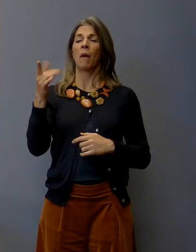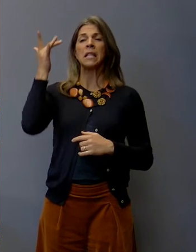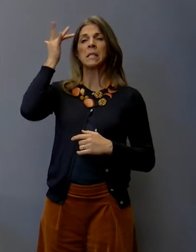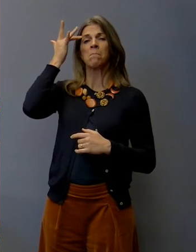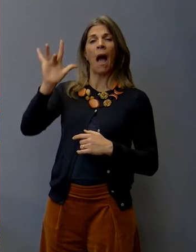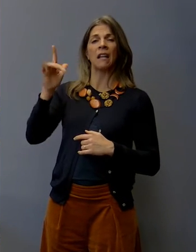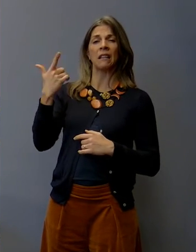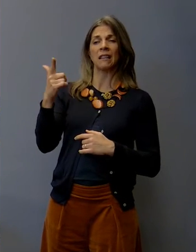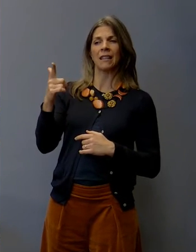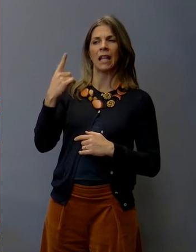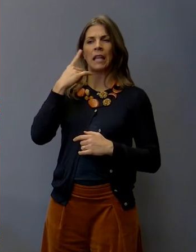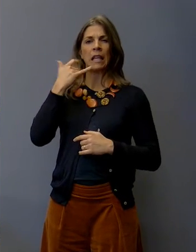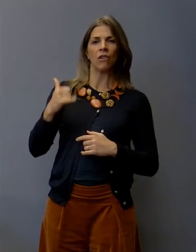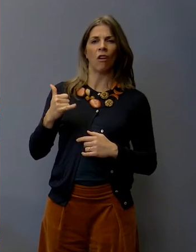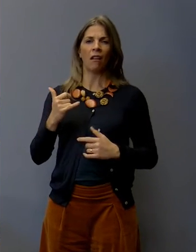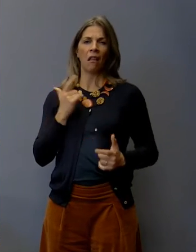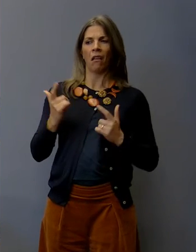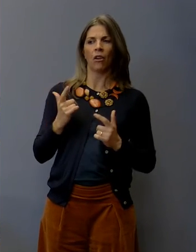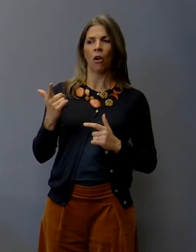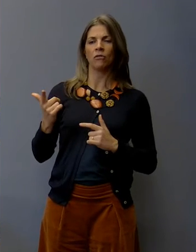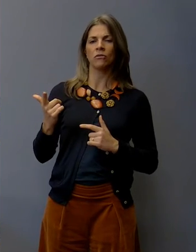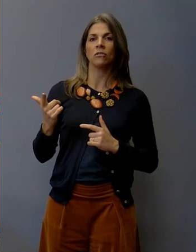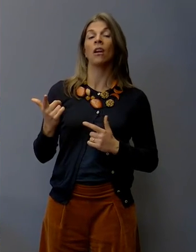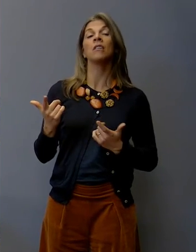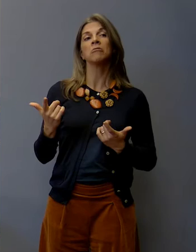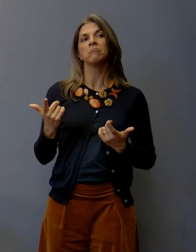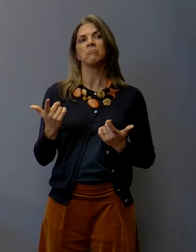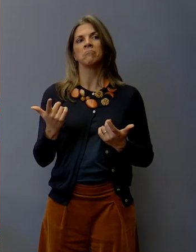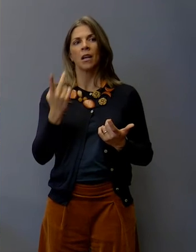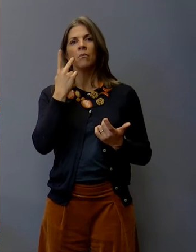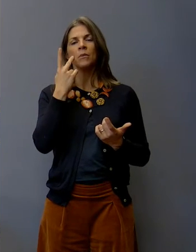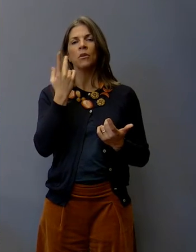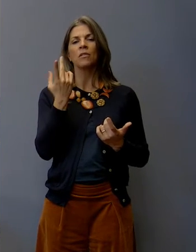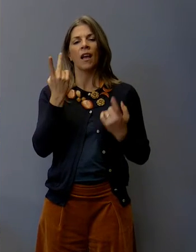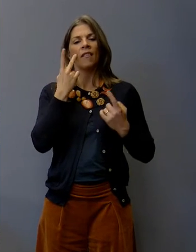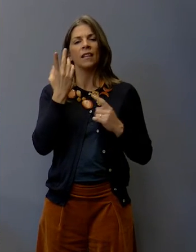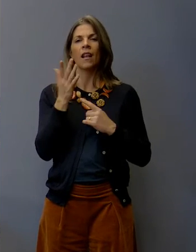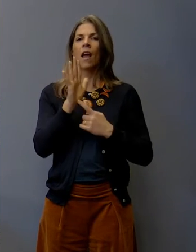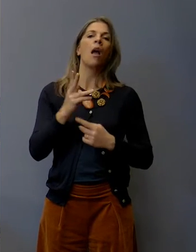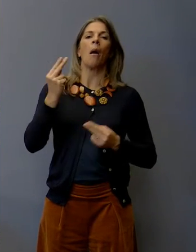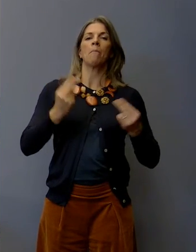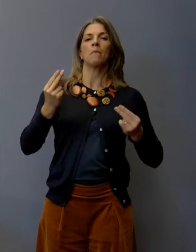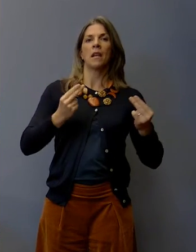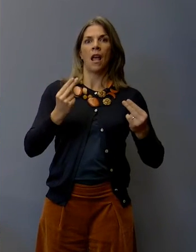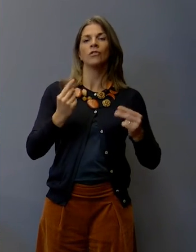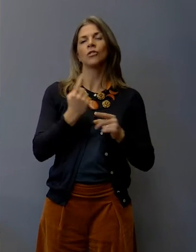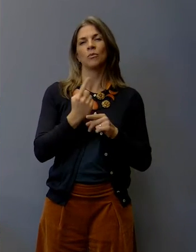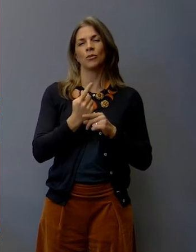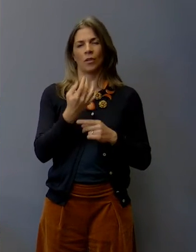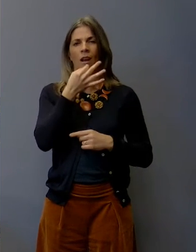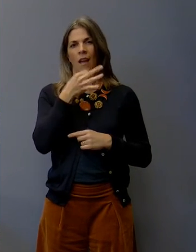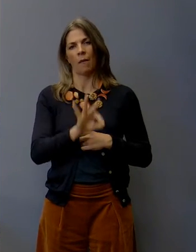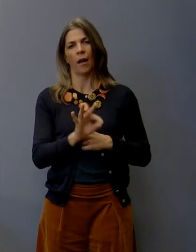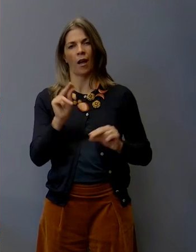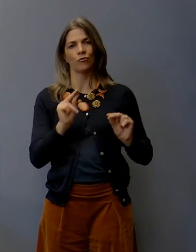intelligenti bisogna anche poi dimostrarlo naturalmente che i bilanci si sanno interpretare si sanno leggere o almeno che